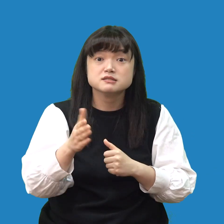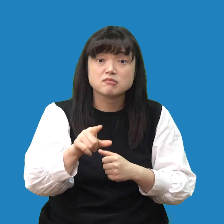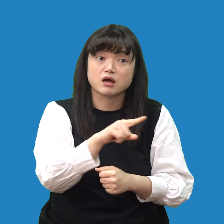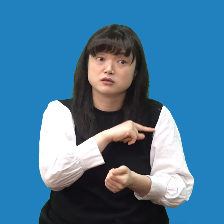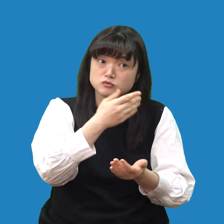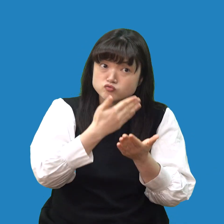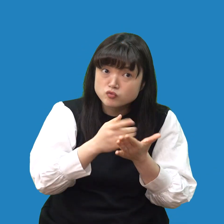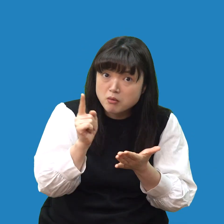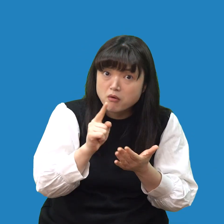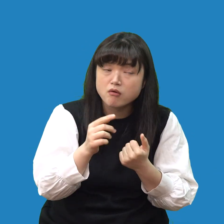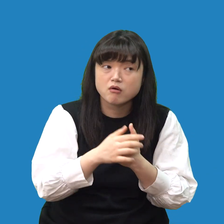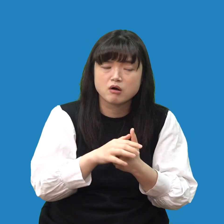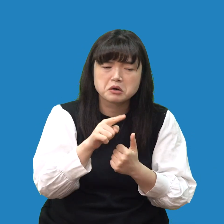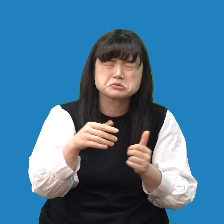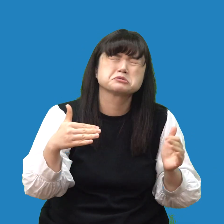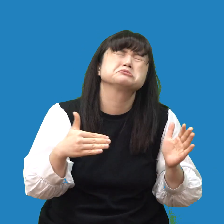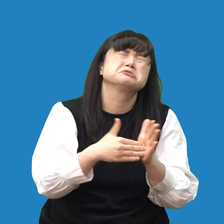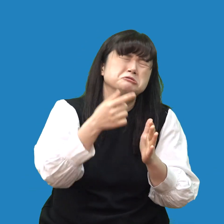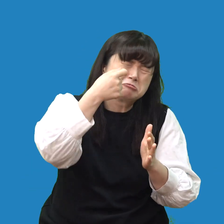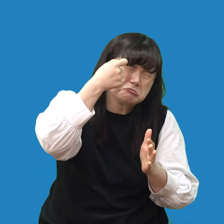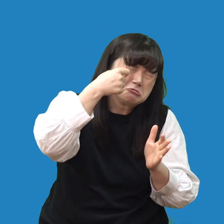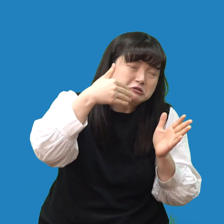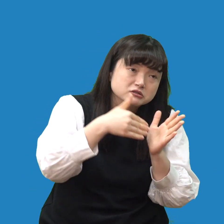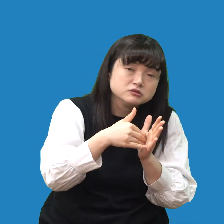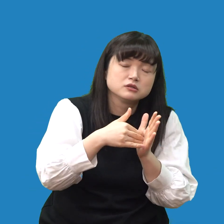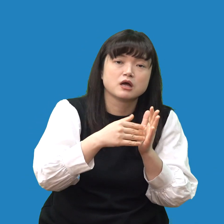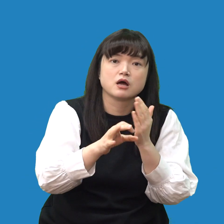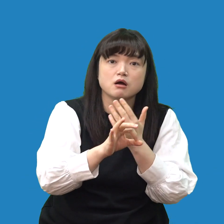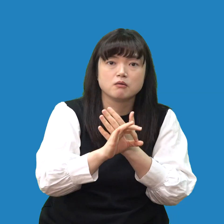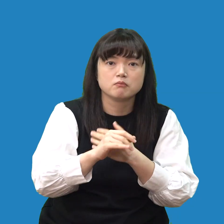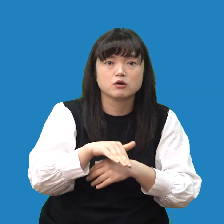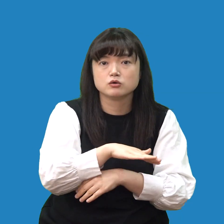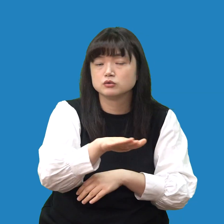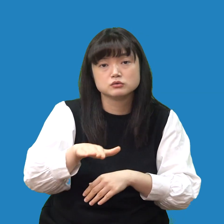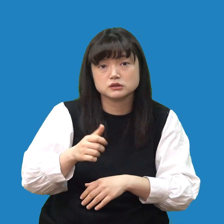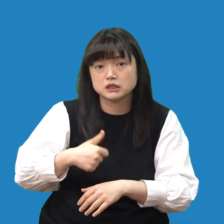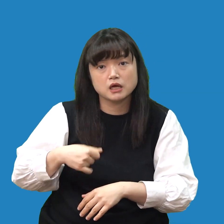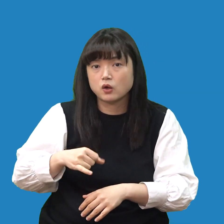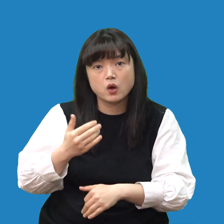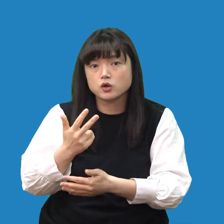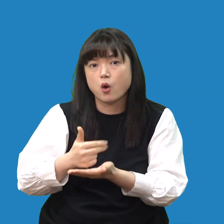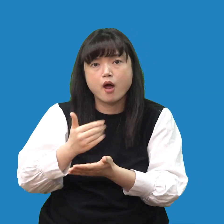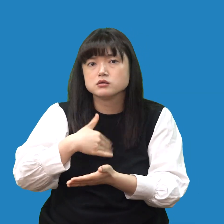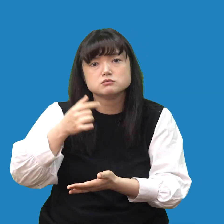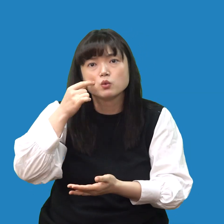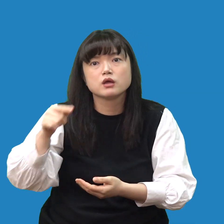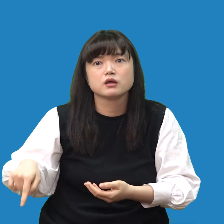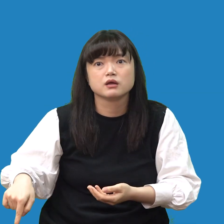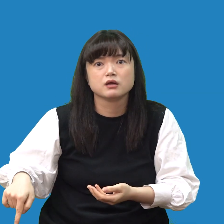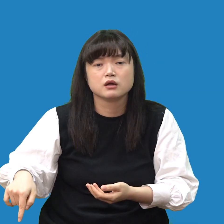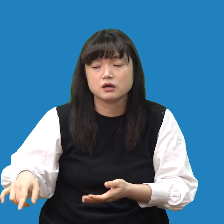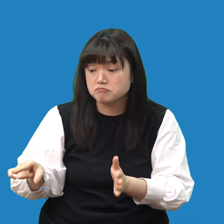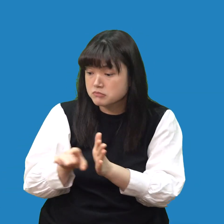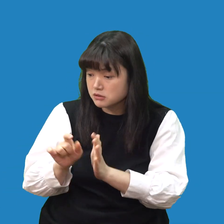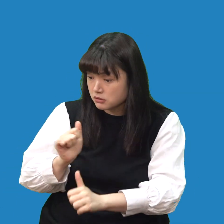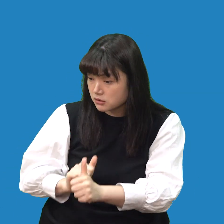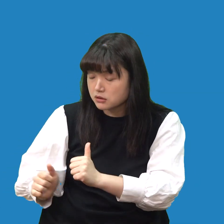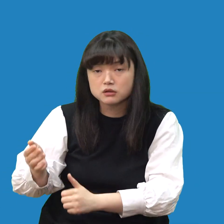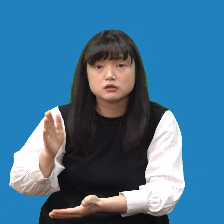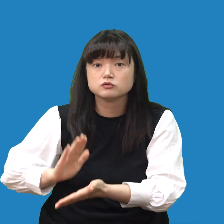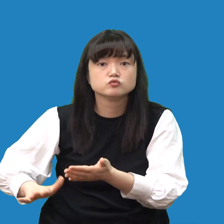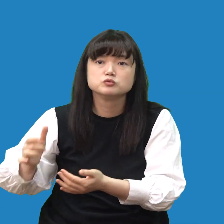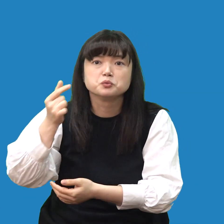하지만 만약 거기서 멈춘다면 우리 세대에서 끝납니다. 신앙을 전수하기